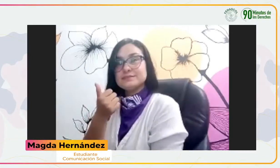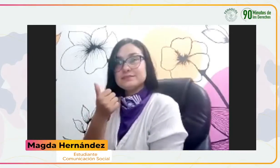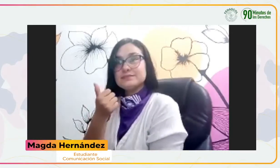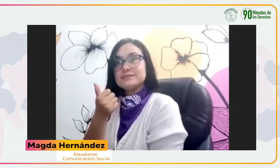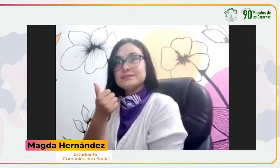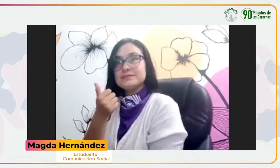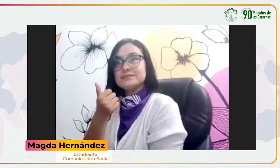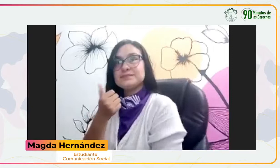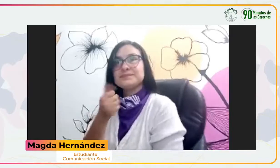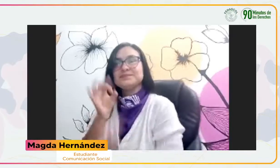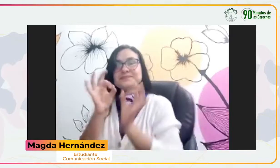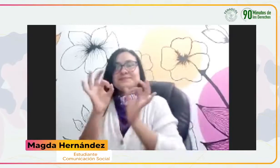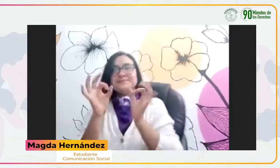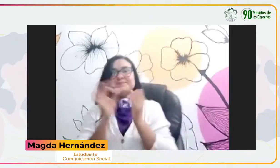Bien.